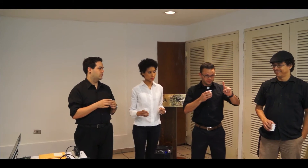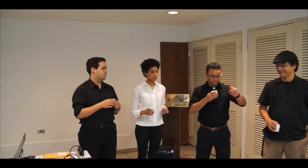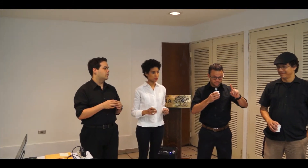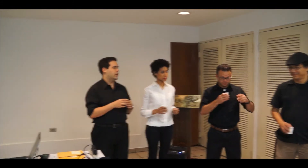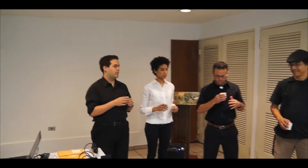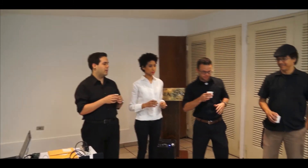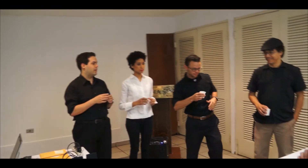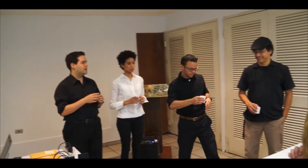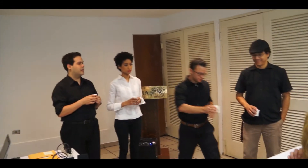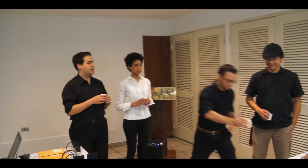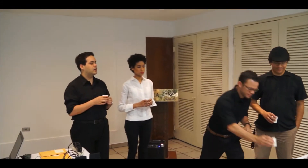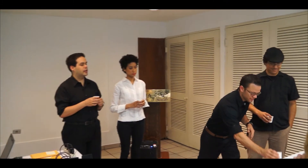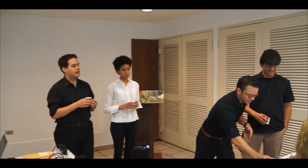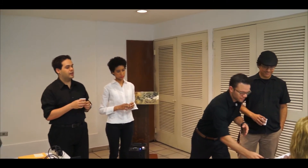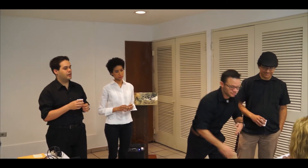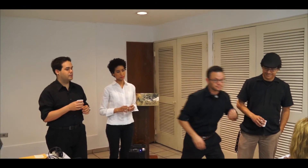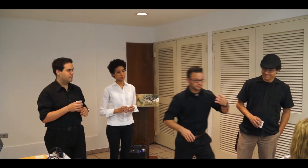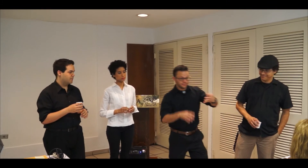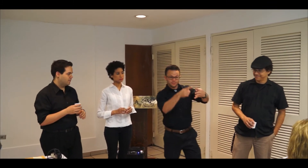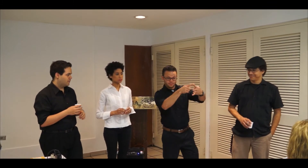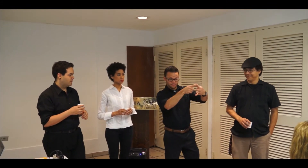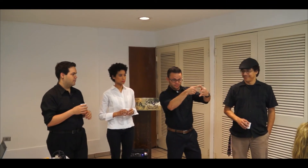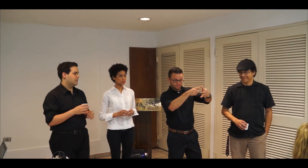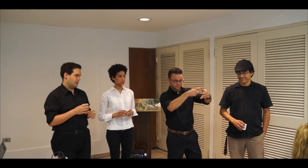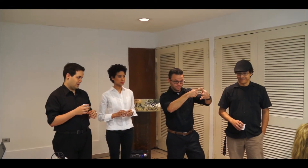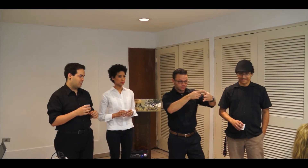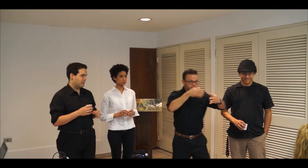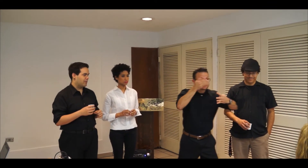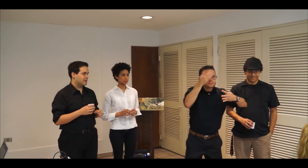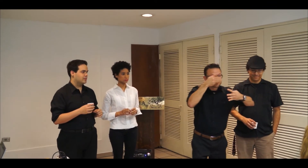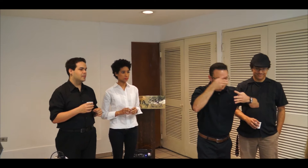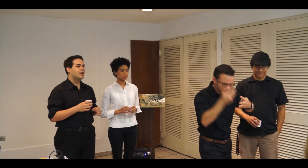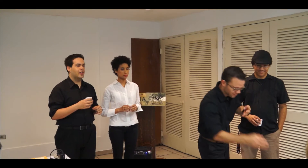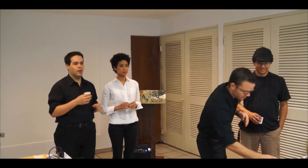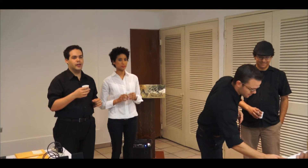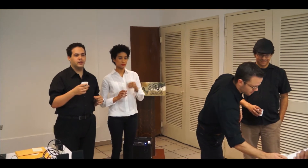Ok, primer paso para degustar este café El primer paso es olerlo